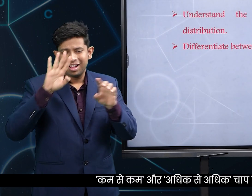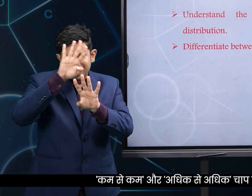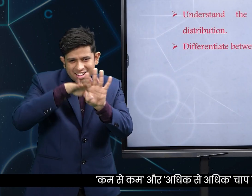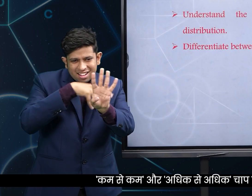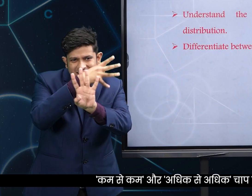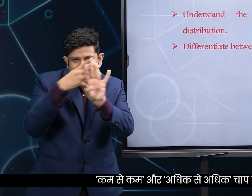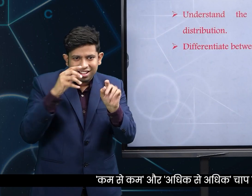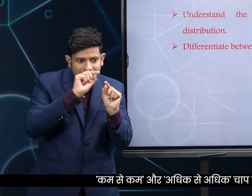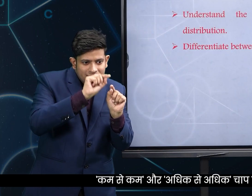अंतर करें,